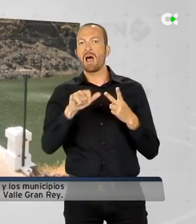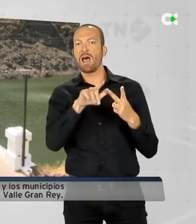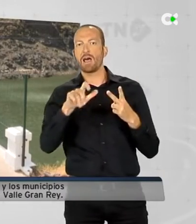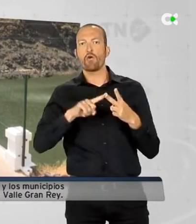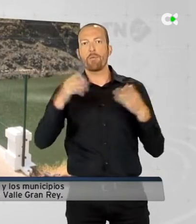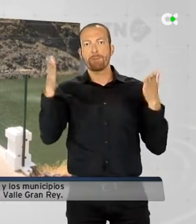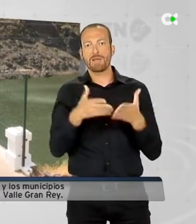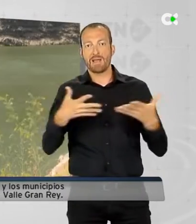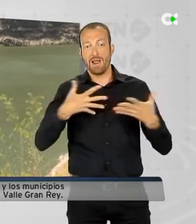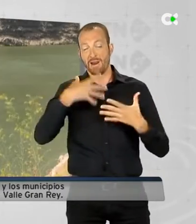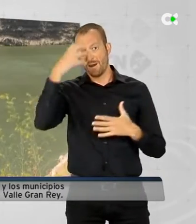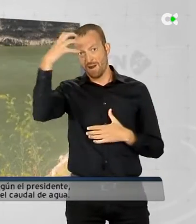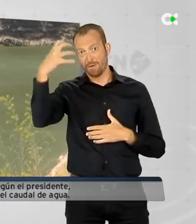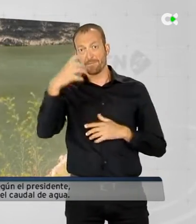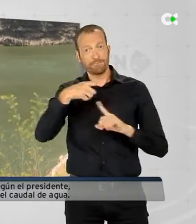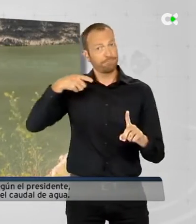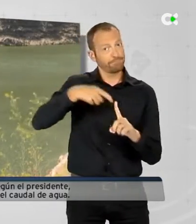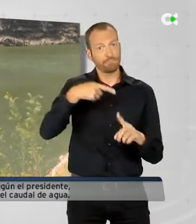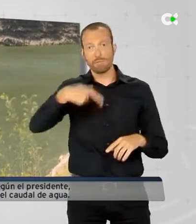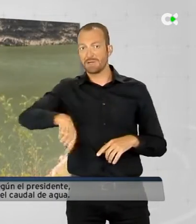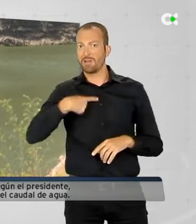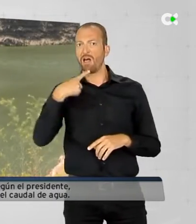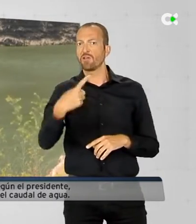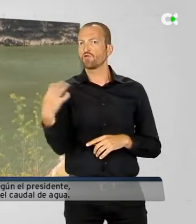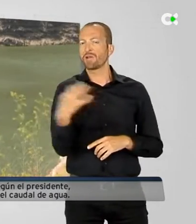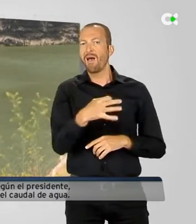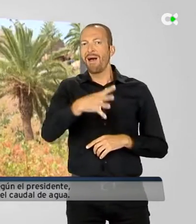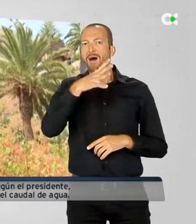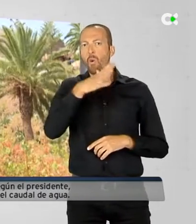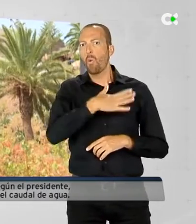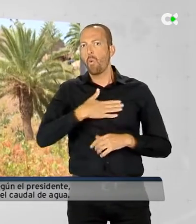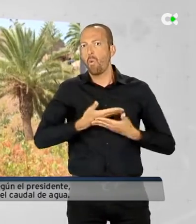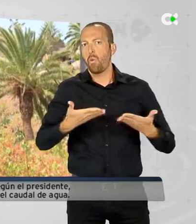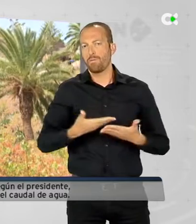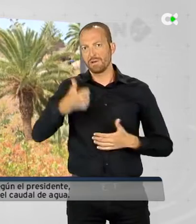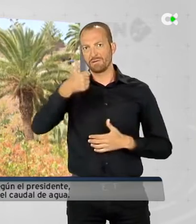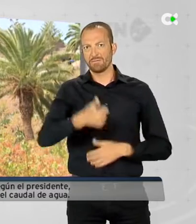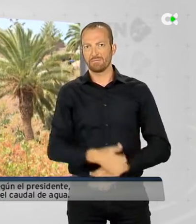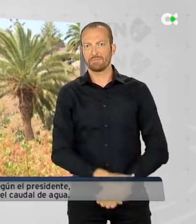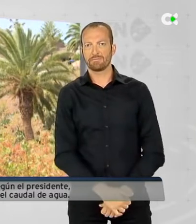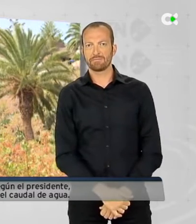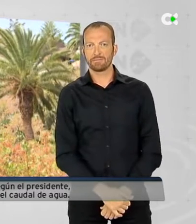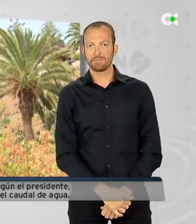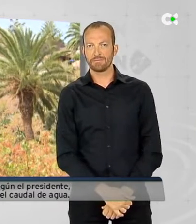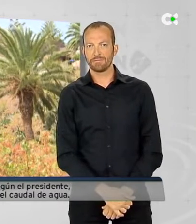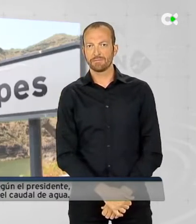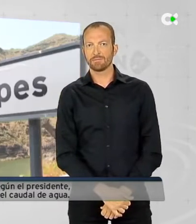y Valle Gran Rey. El objetivo, según el presidente, es aumentar el caudal de agua.